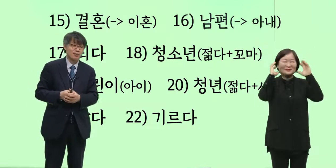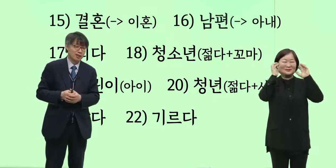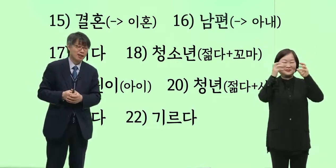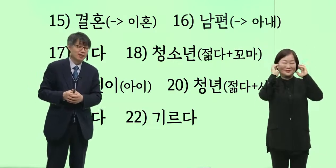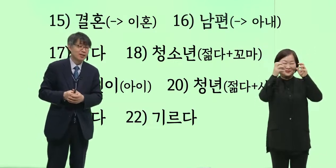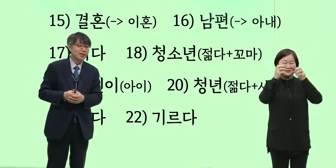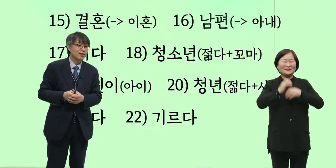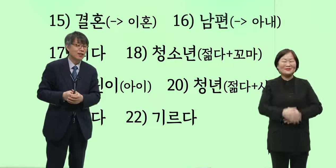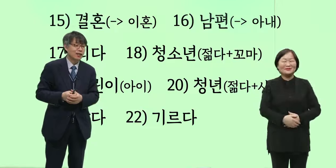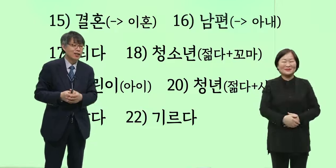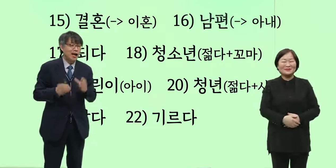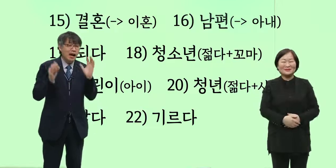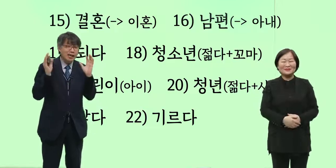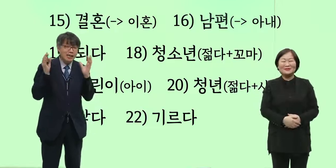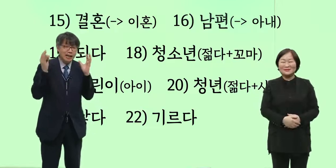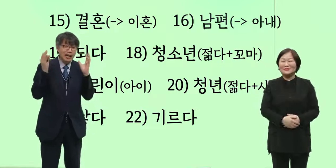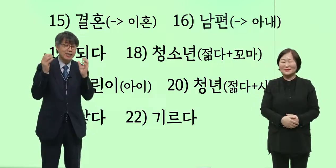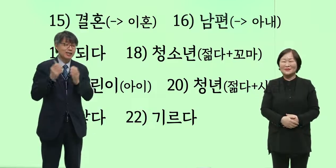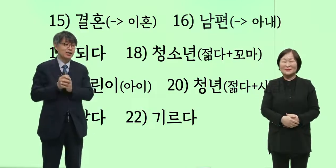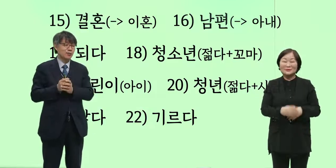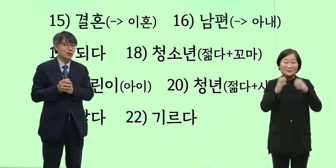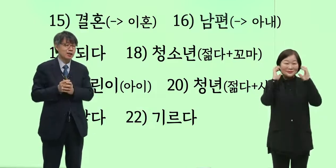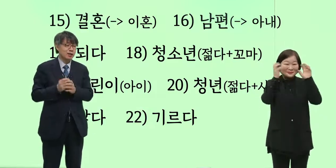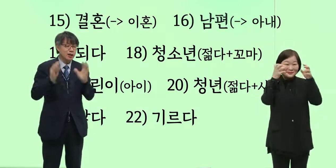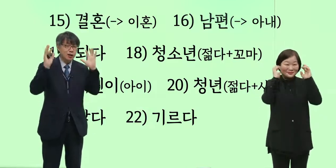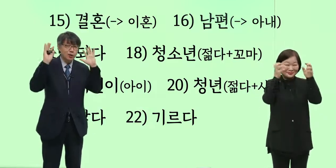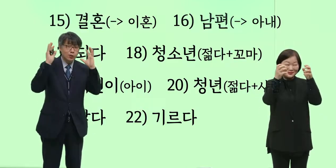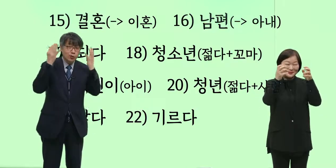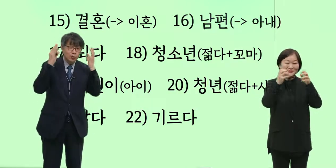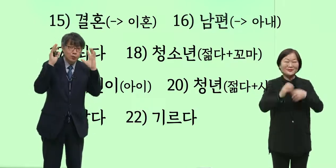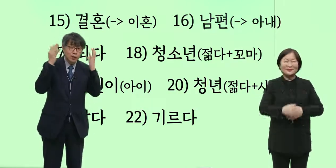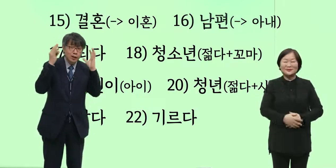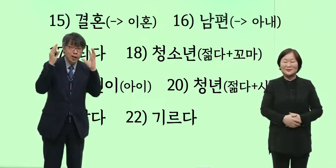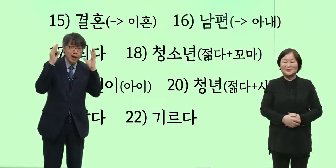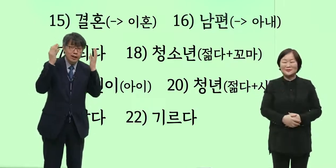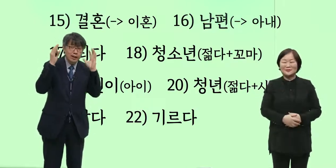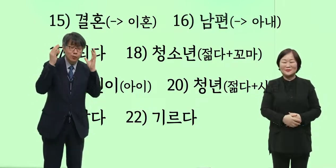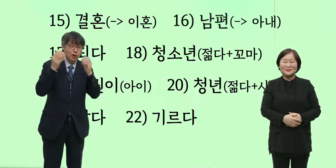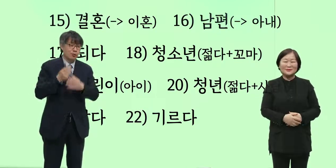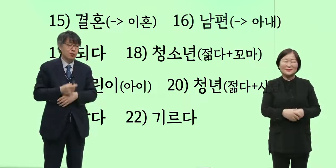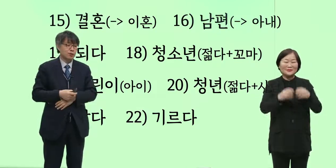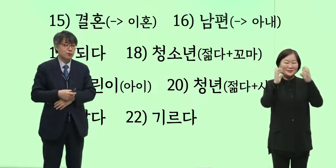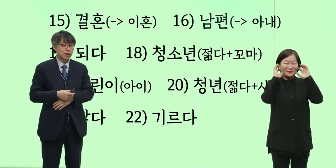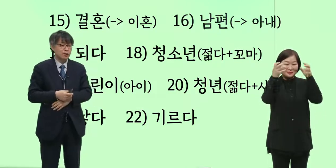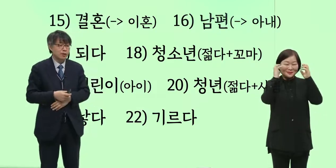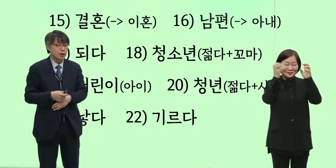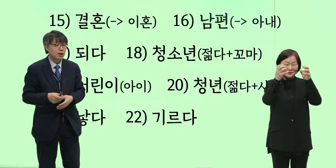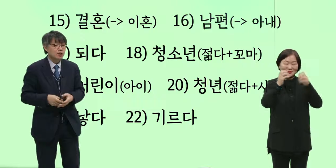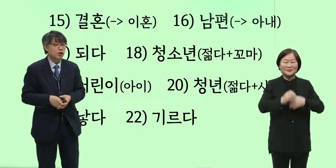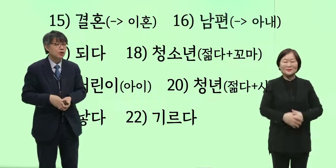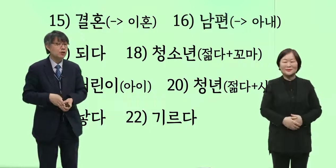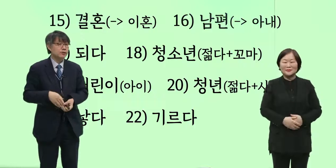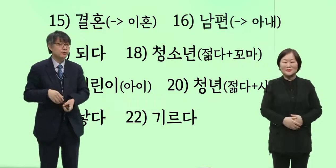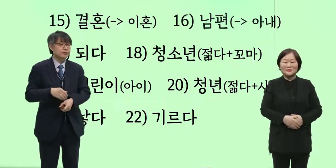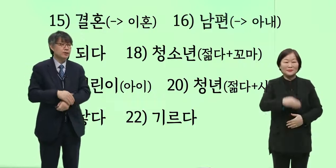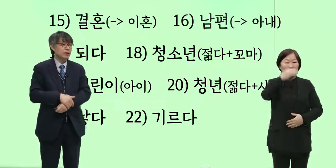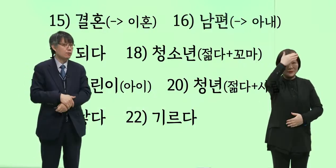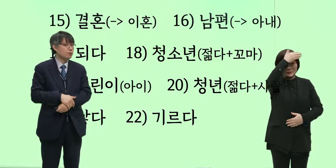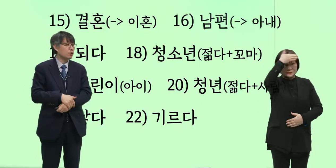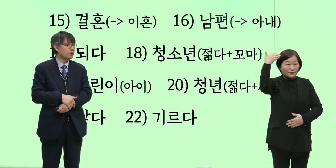합니다. 이렇게 아이, 아기 이렇게 표현할 때 이렇게 통통하다 아기 이렇게 표현해 주시면 되겠습니다. 청년은